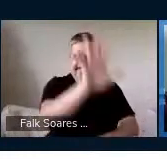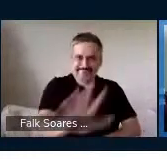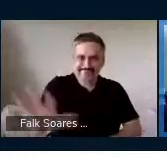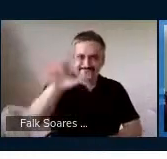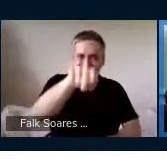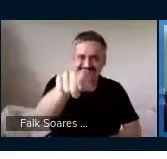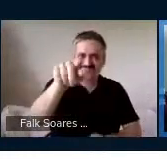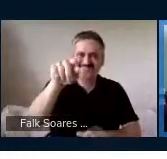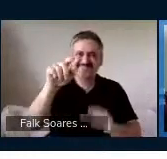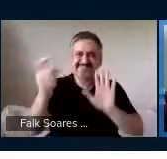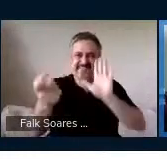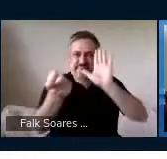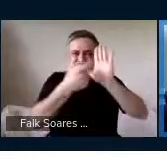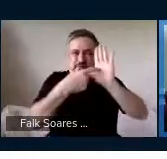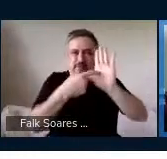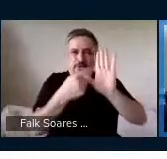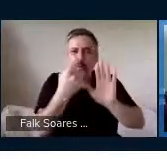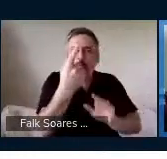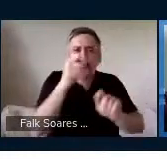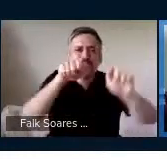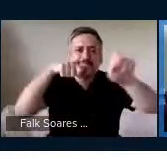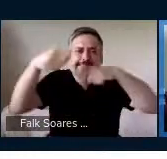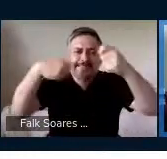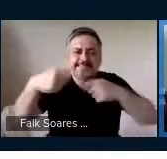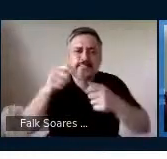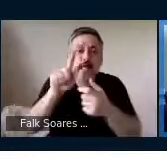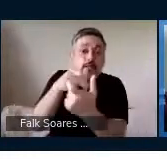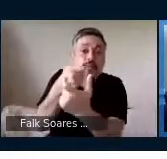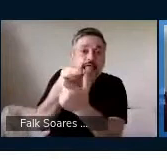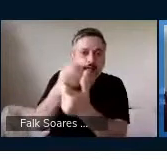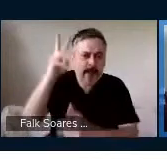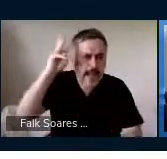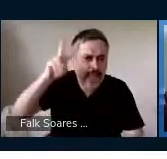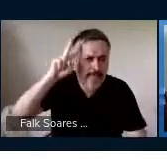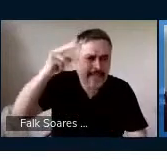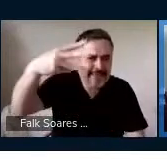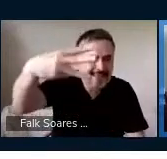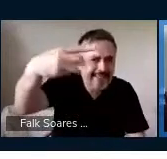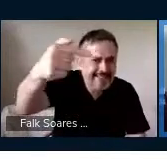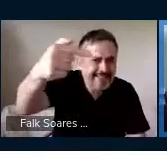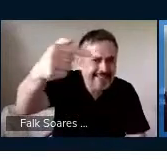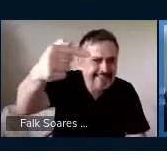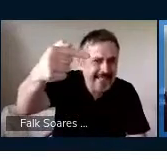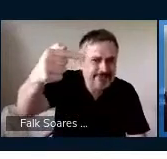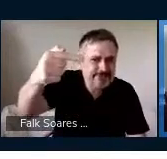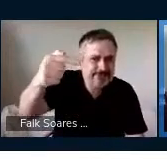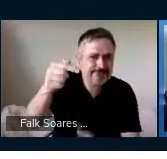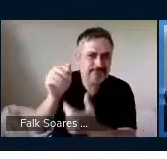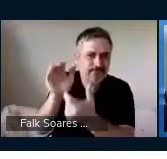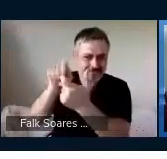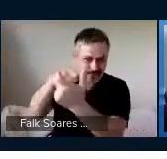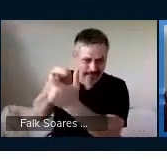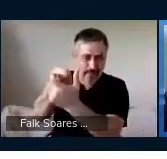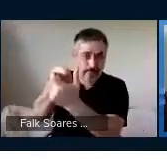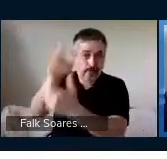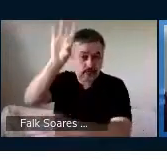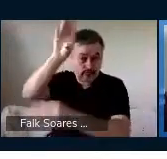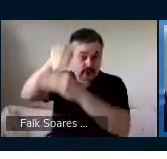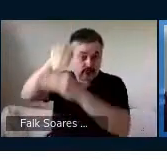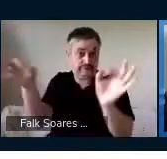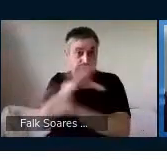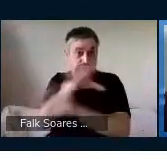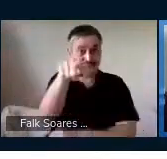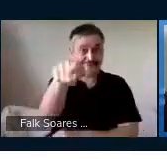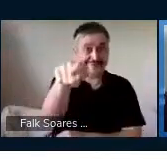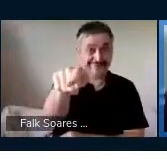terminológica, nós temos a ordenação do vocabulário. Basta clicar em um termo dos 37 que